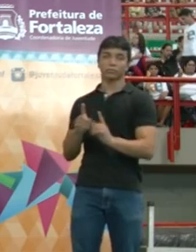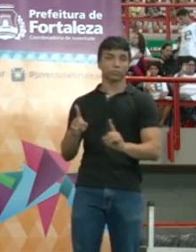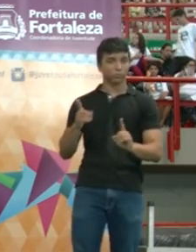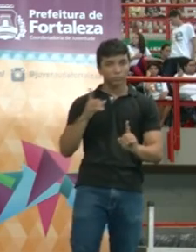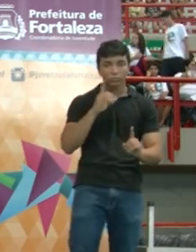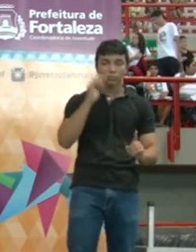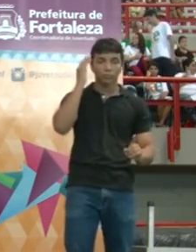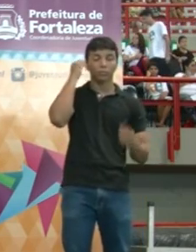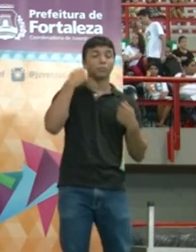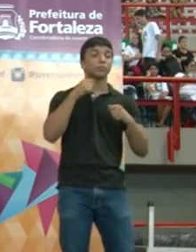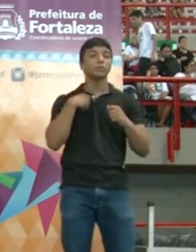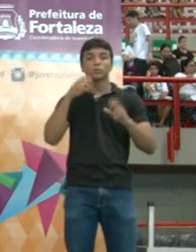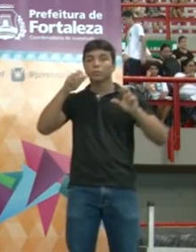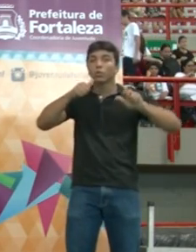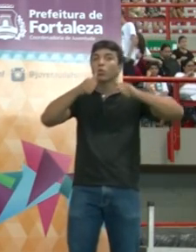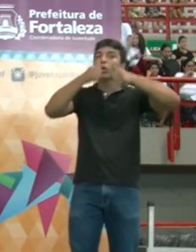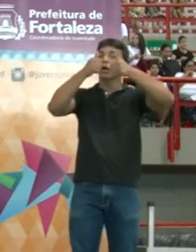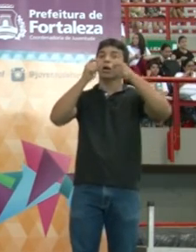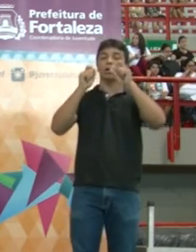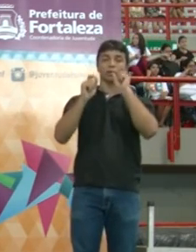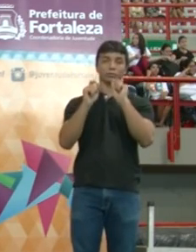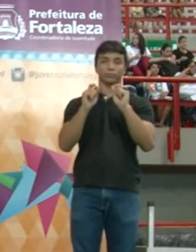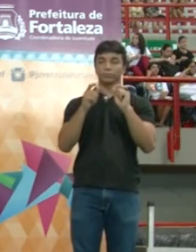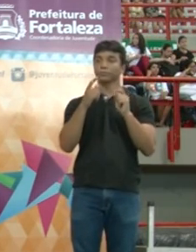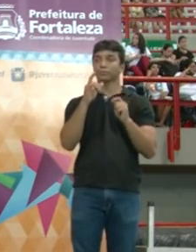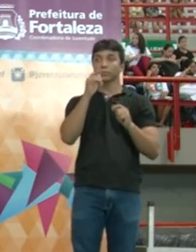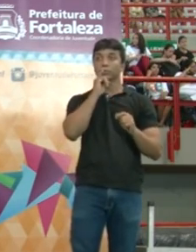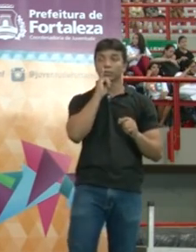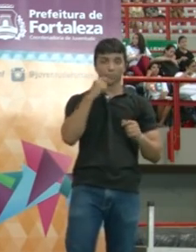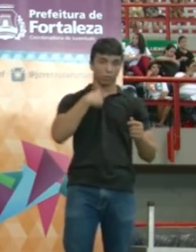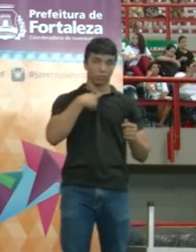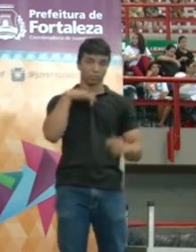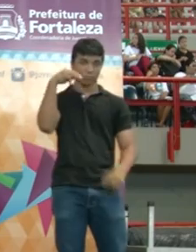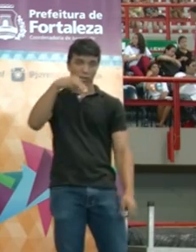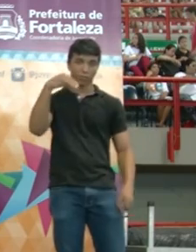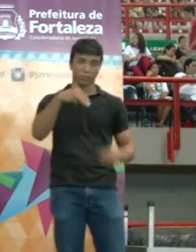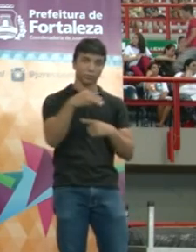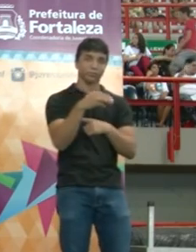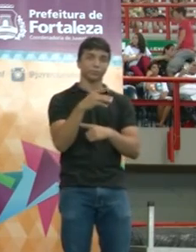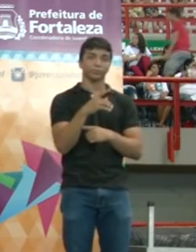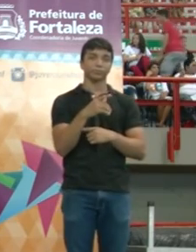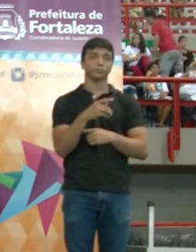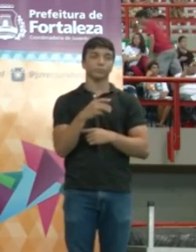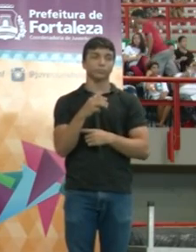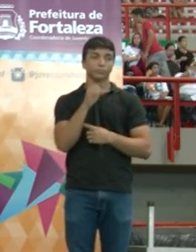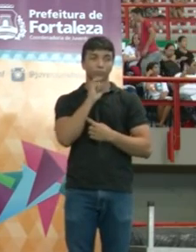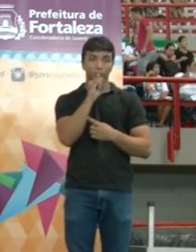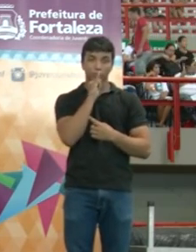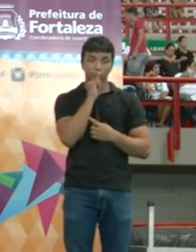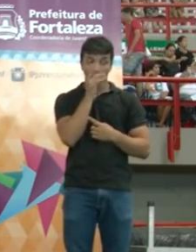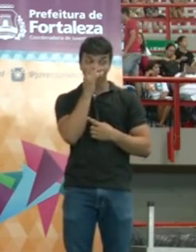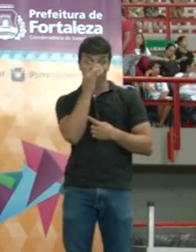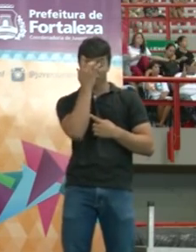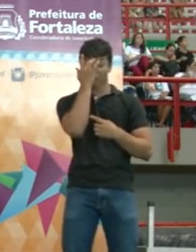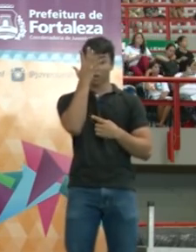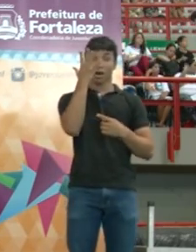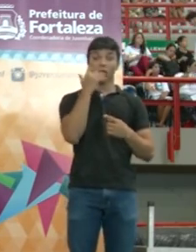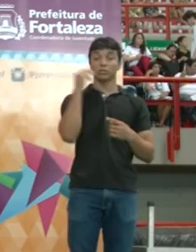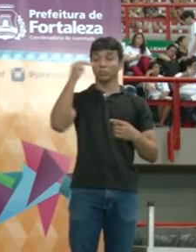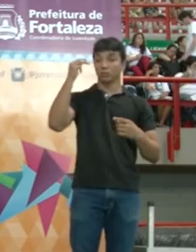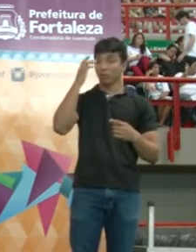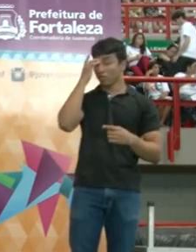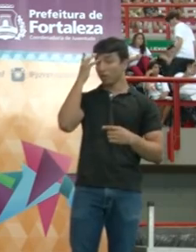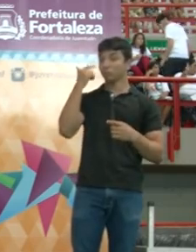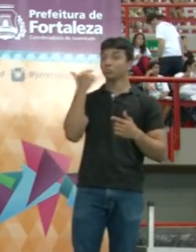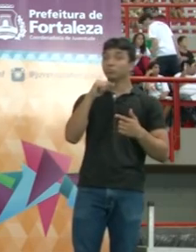melhorar onde nós não somos tão bons. Então a matemática é assim. Se você não nasceu com essa facilidade para aprender